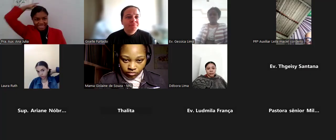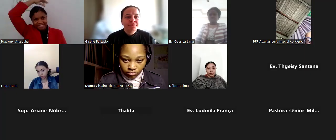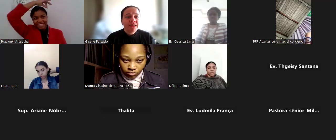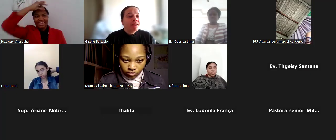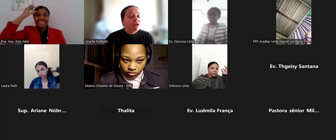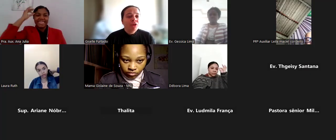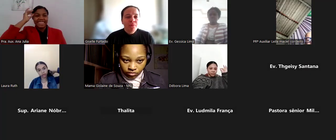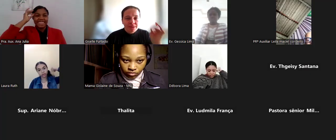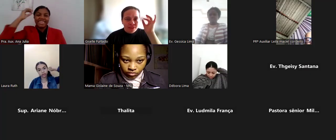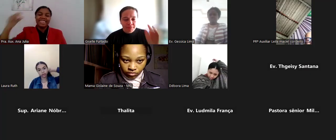fazendo assim.